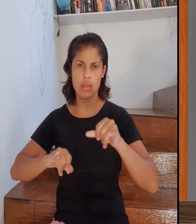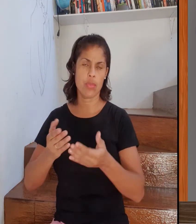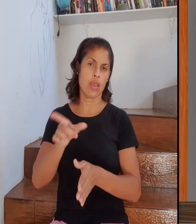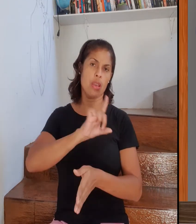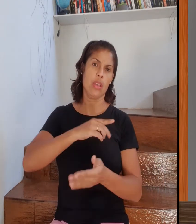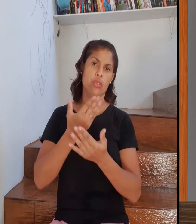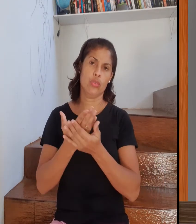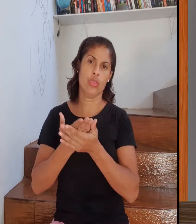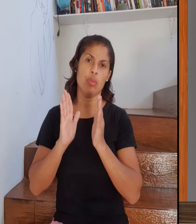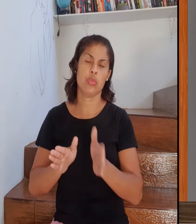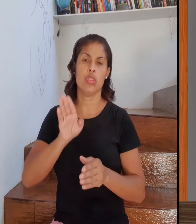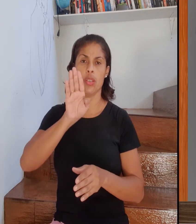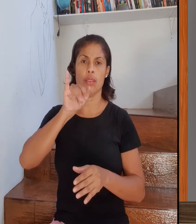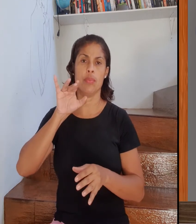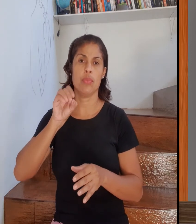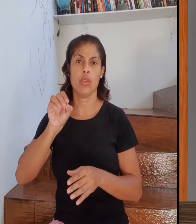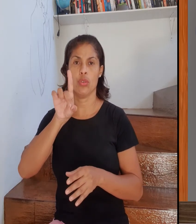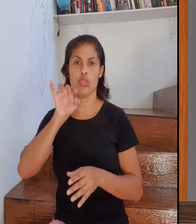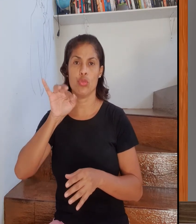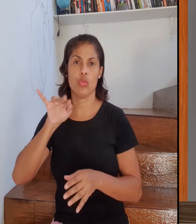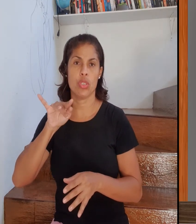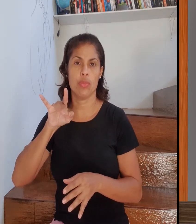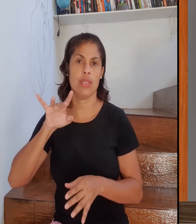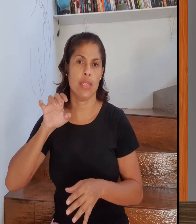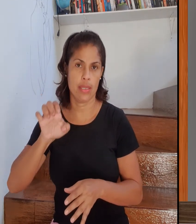falamos sobre a biodisponibilidade.